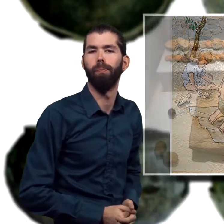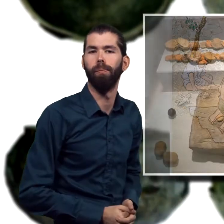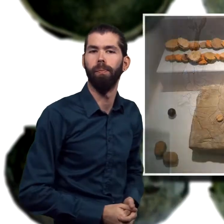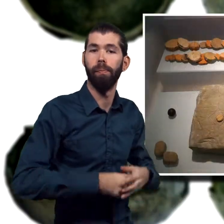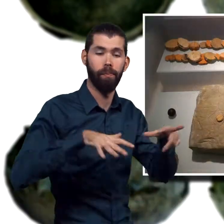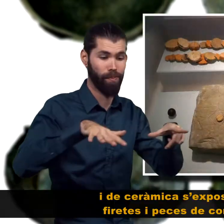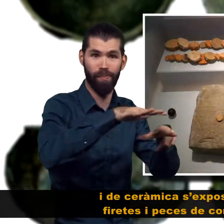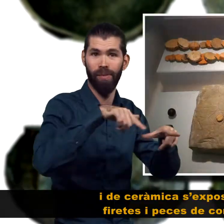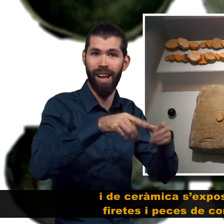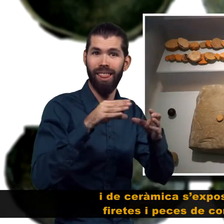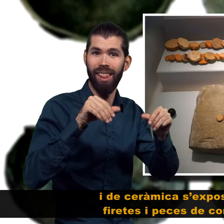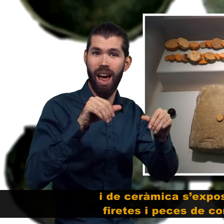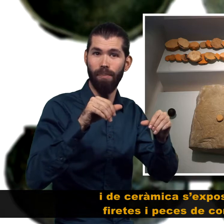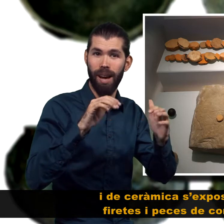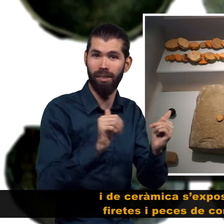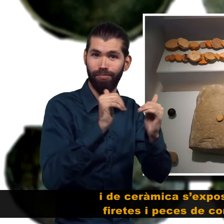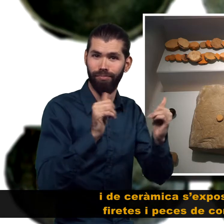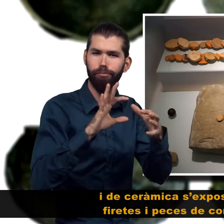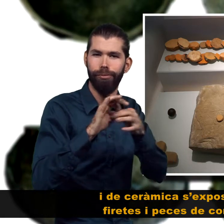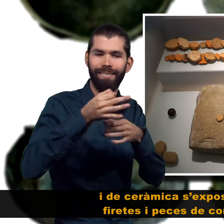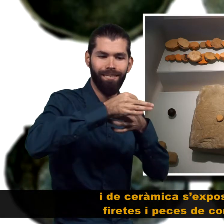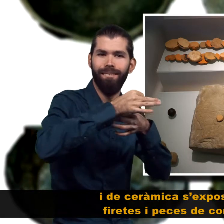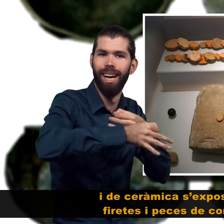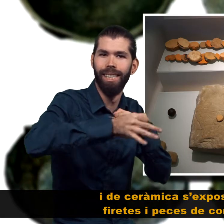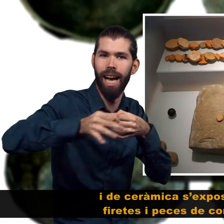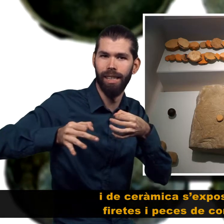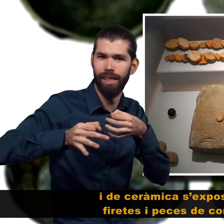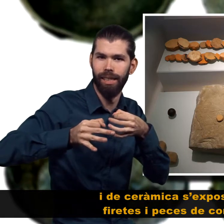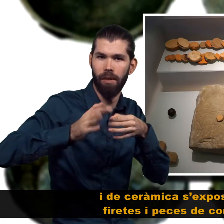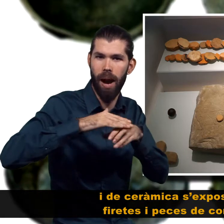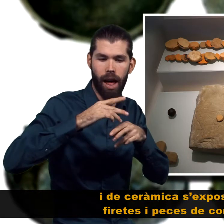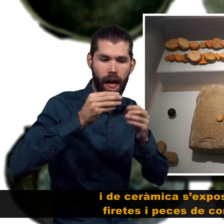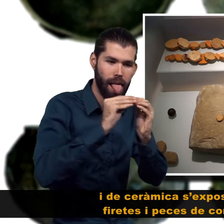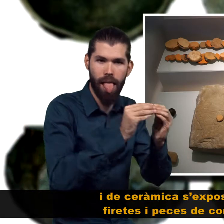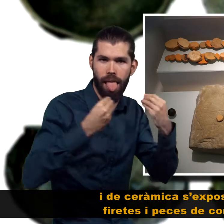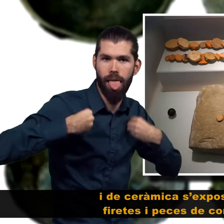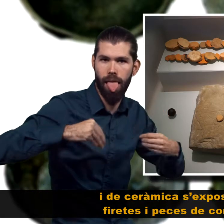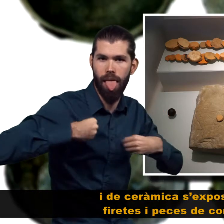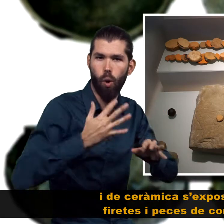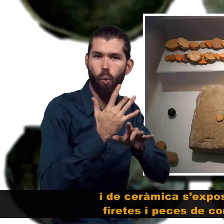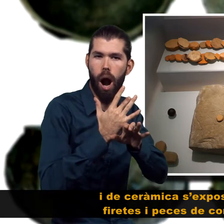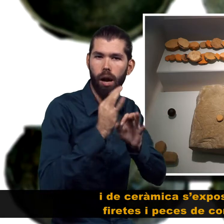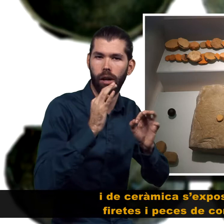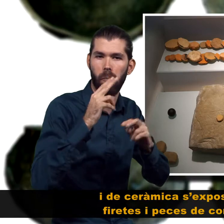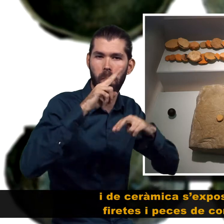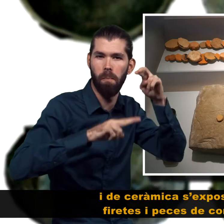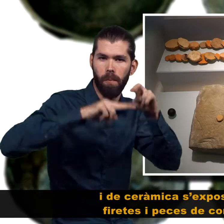en ratlla, i de ceràmica s'exposen fitxes, firetes i peces de construcció.